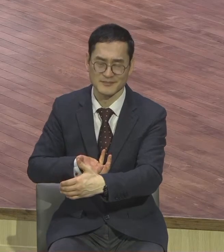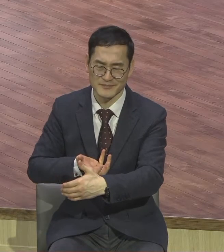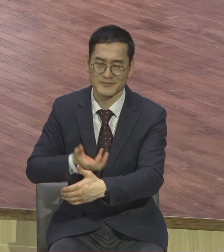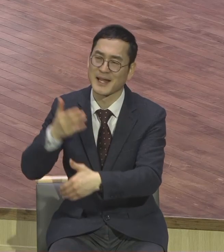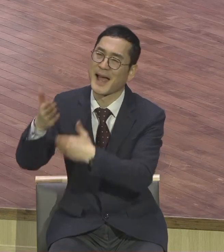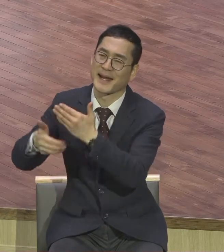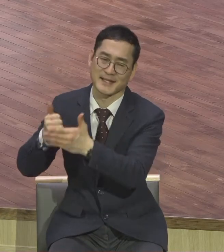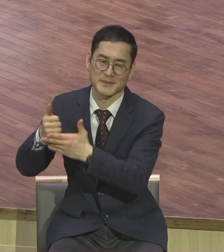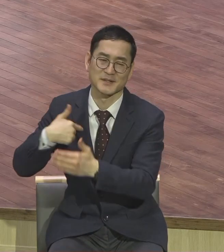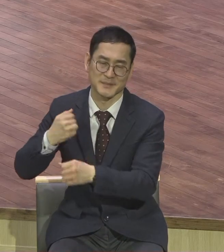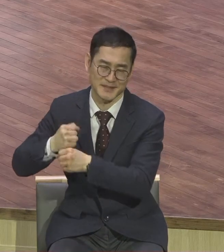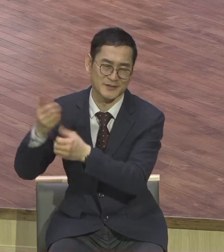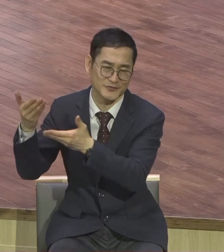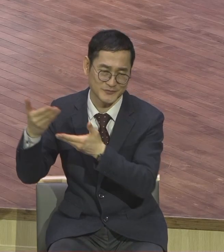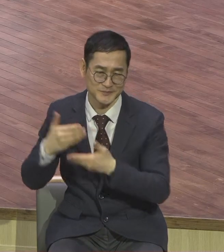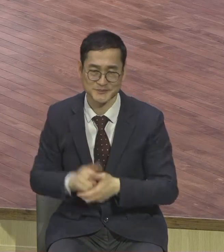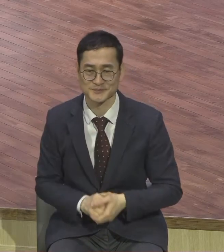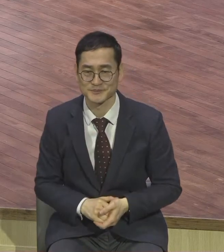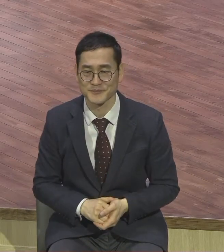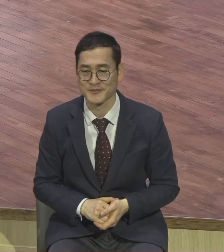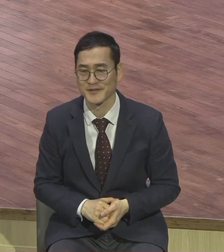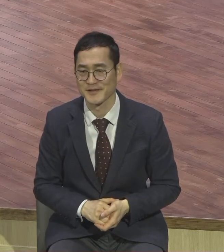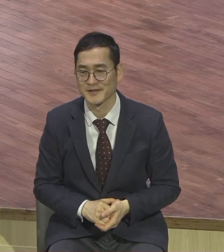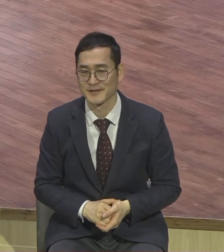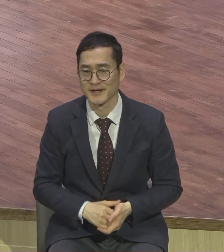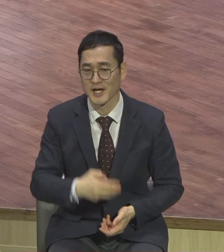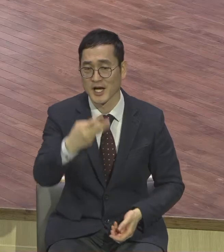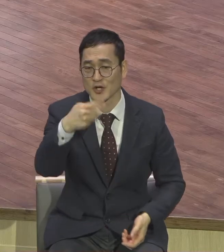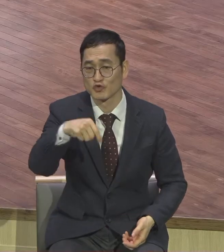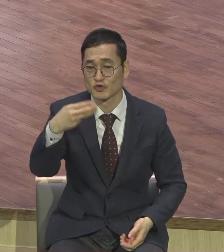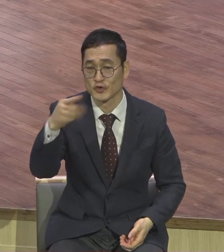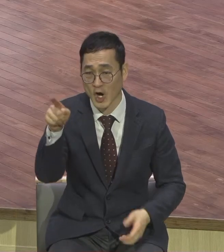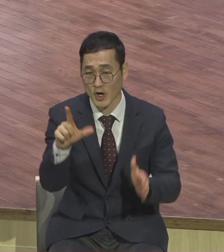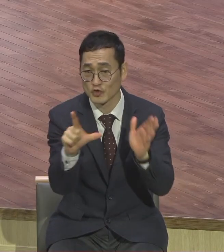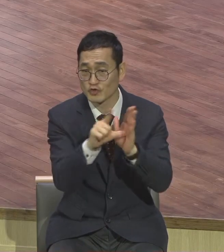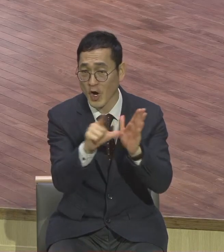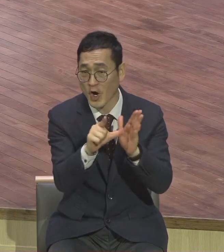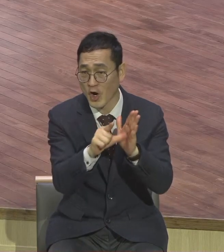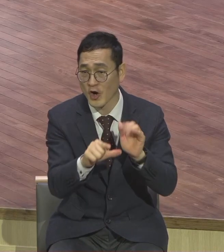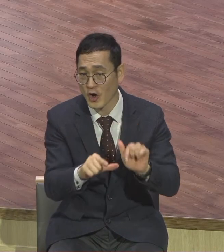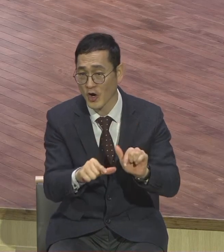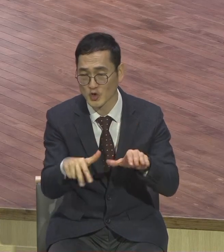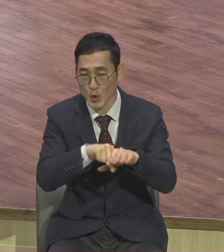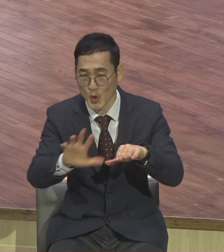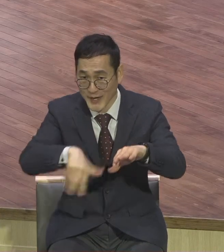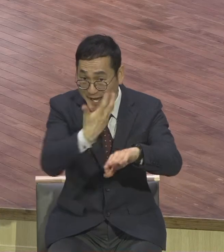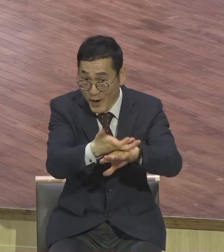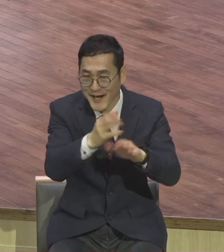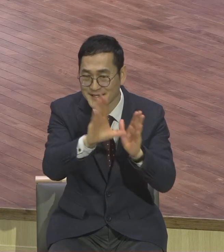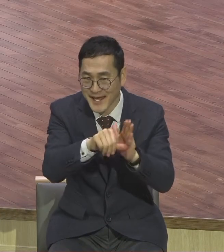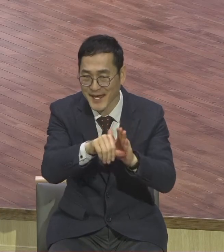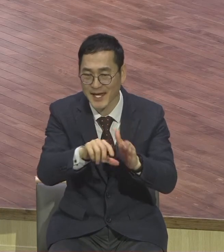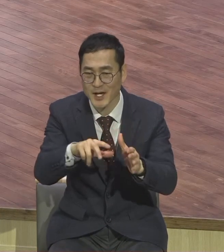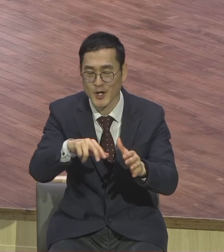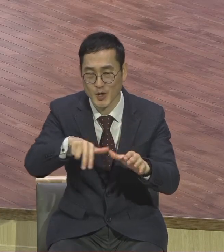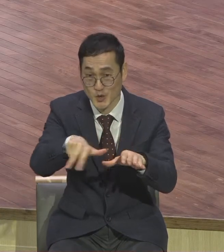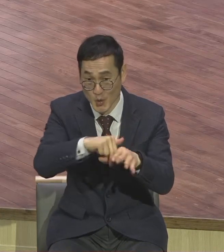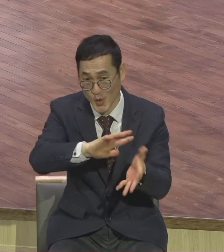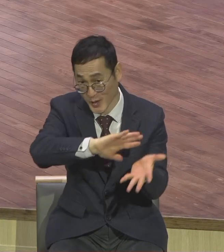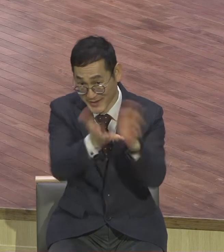종교개혁 기치를 높이 들 때 지은 찬양이 뭡니까 찬송가입니다